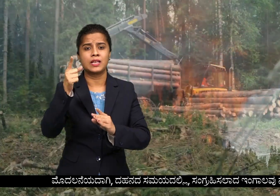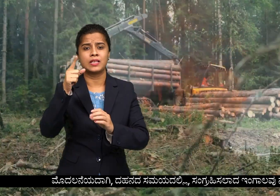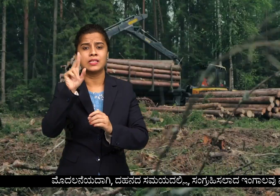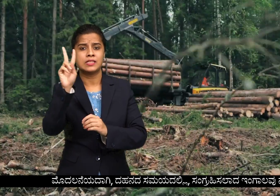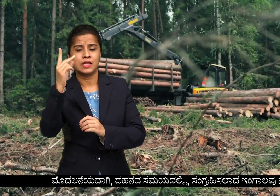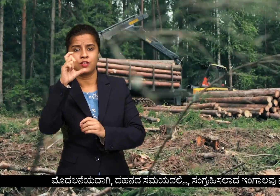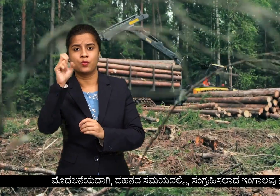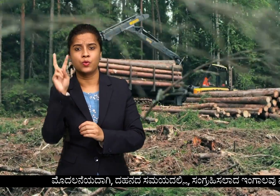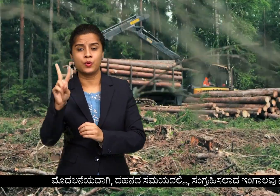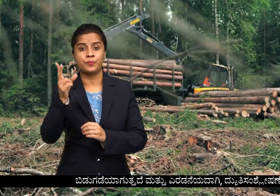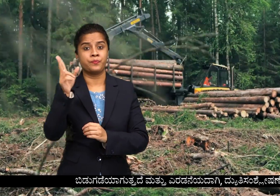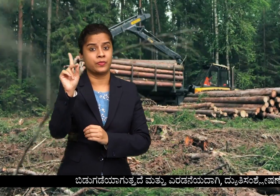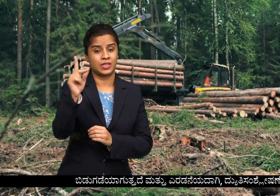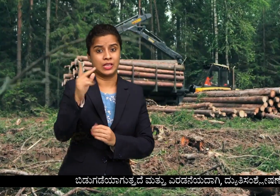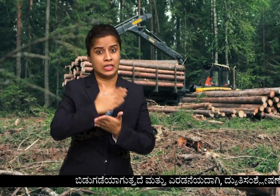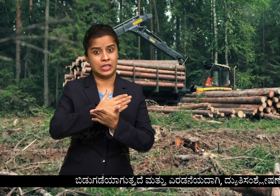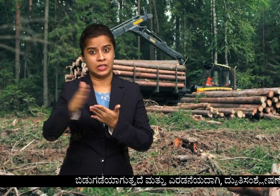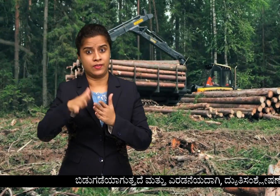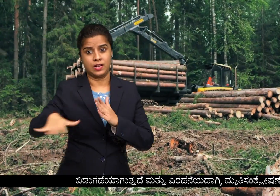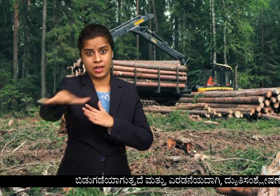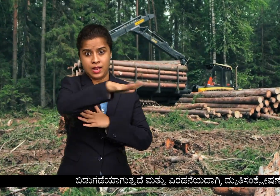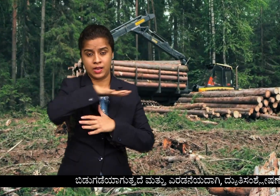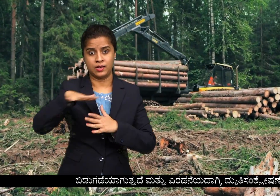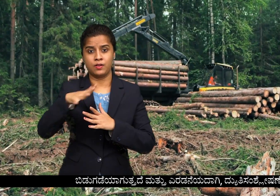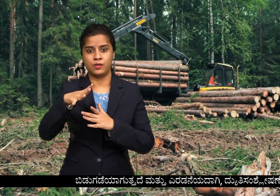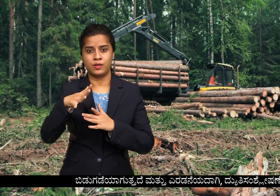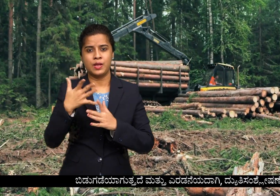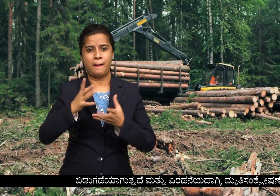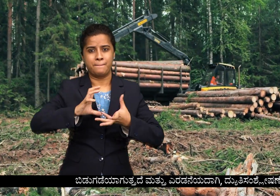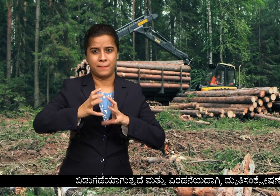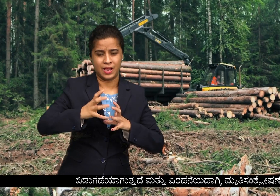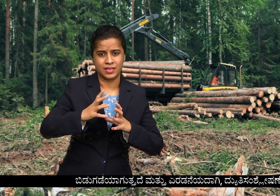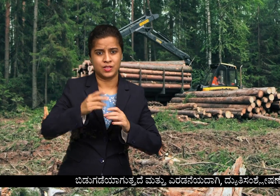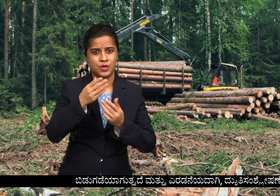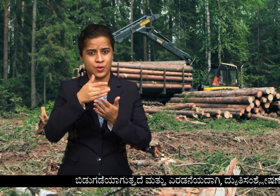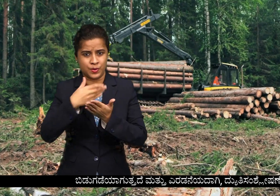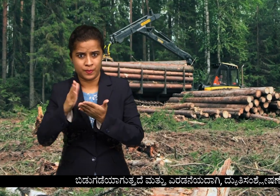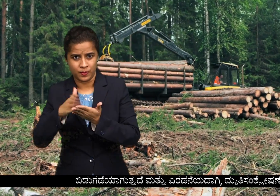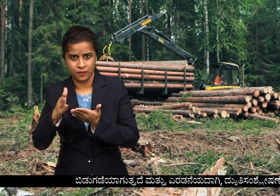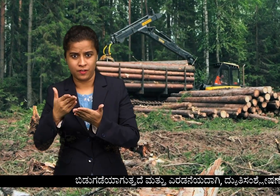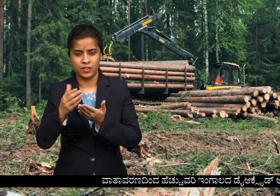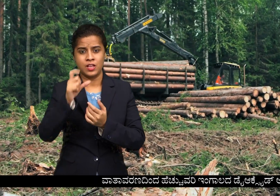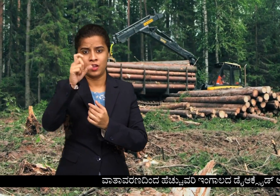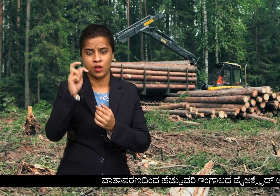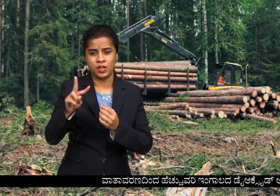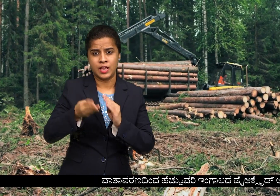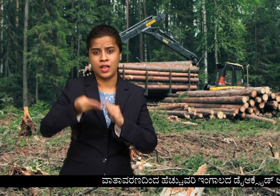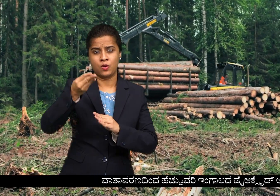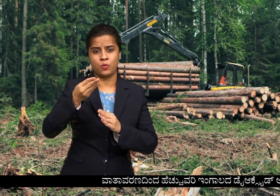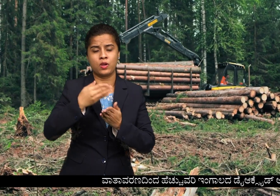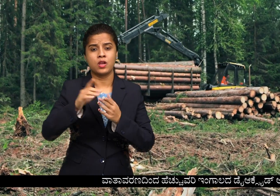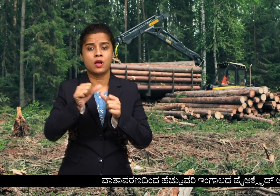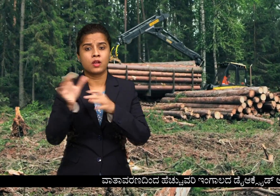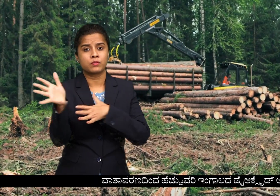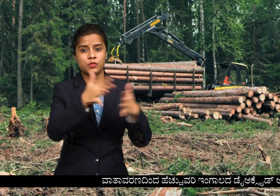ನೇರವಾಗಿ CO2 ನಂತೆ ಬಿಡುಗಡೆಯಾಗುತ್ತದೆ ಮತ್ತು ಎರಡನೆಯದಾಗಿ, ದ್ಯುತಿಸಂಶ್ಲೇಷಣೆಯ ಮೂಲಕ ವಾತಾವರಣದಿಂದ